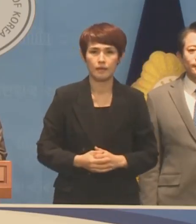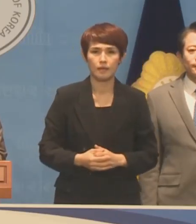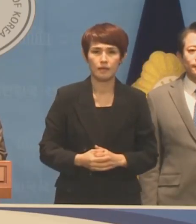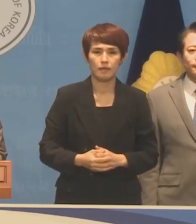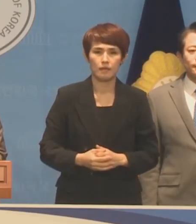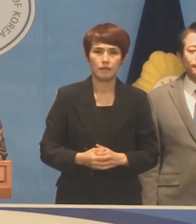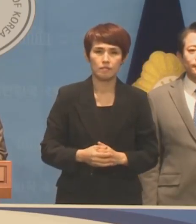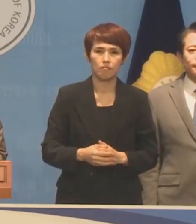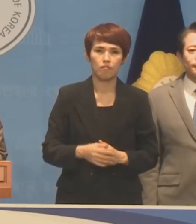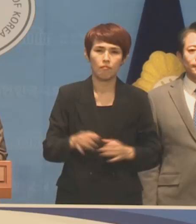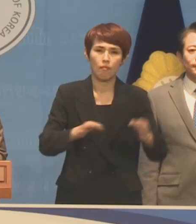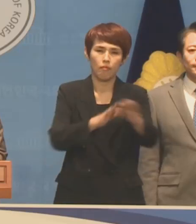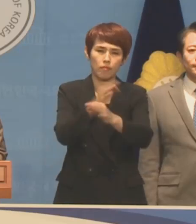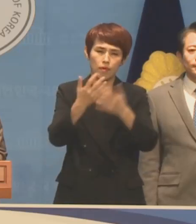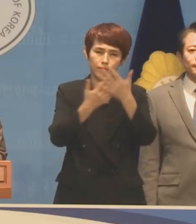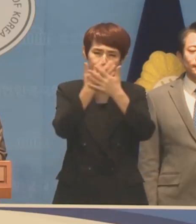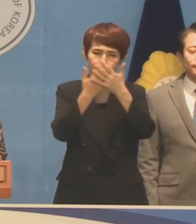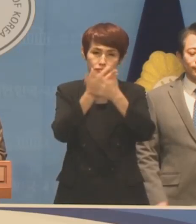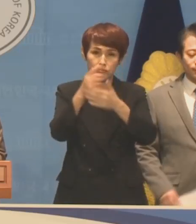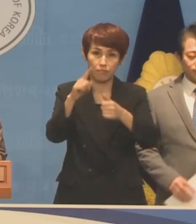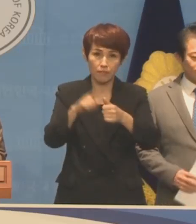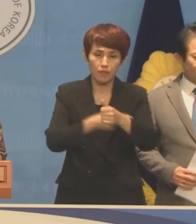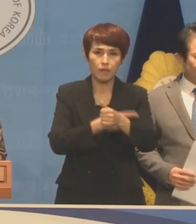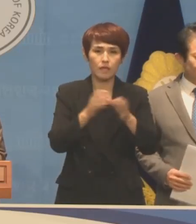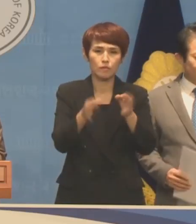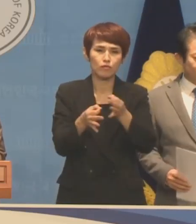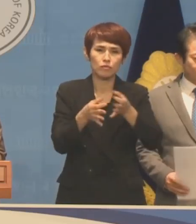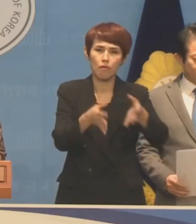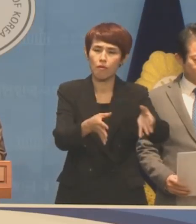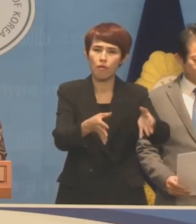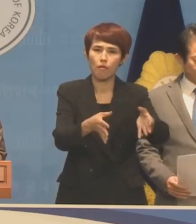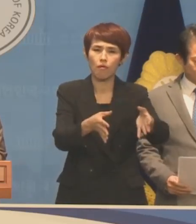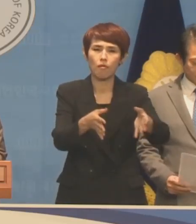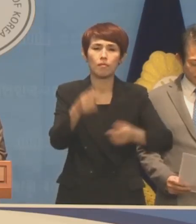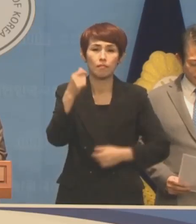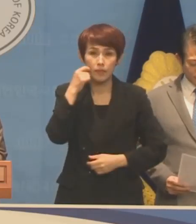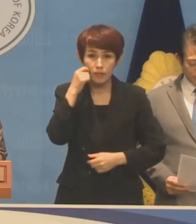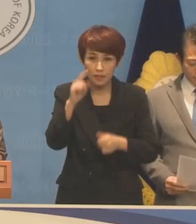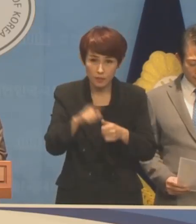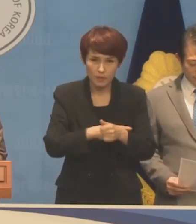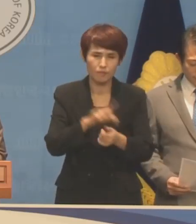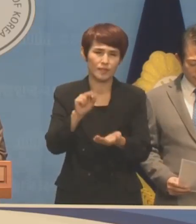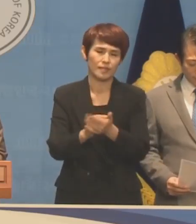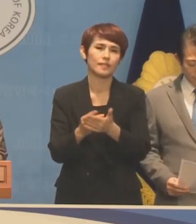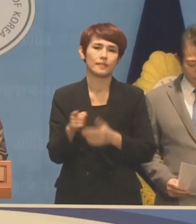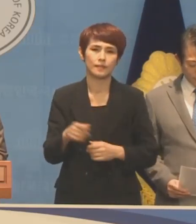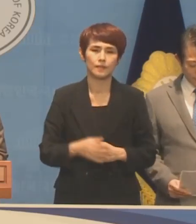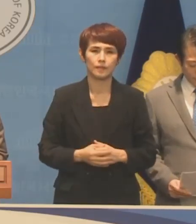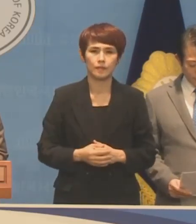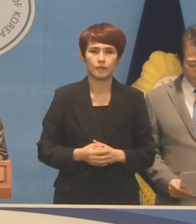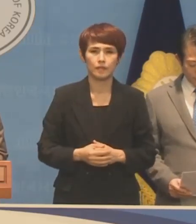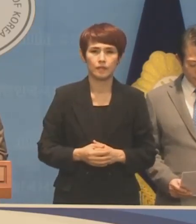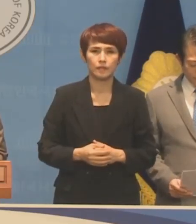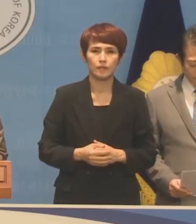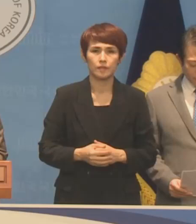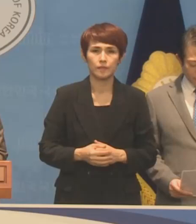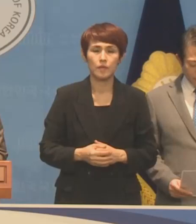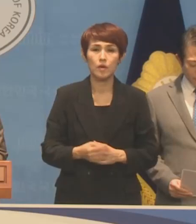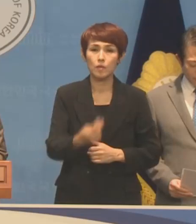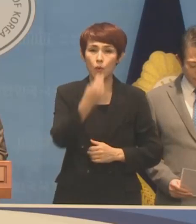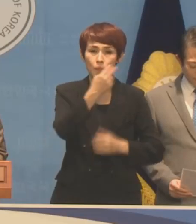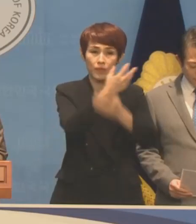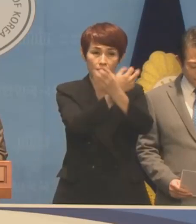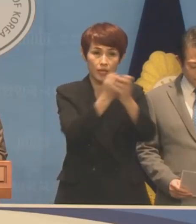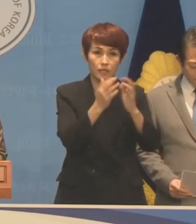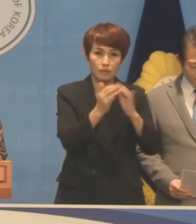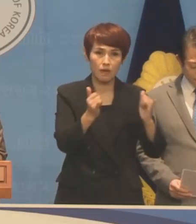불안과 경제 불확실성으로 금융투자가 얼어붙었기 때문입니다. 설상가상으로 우량